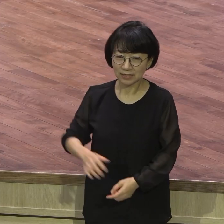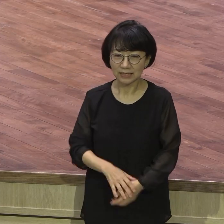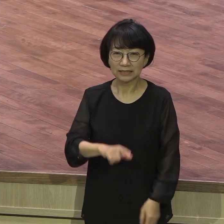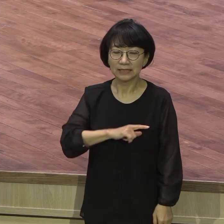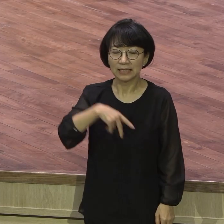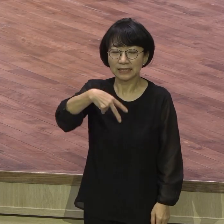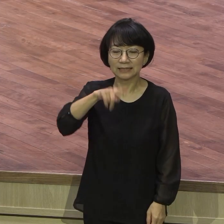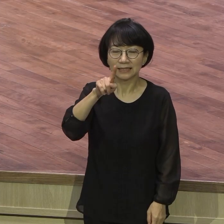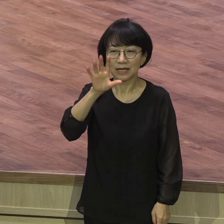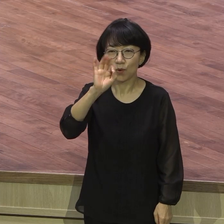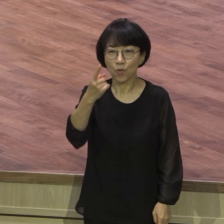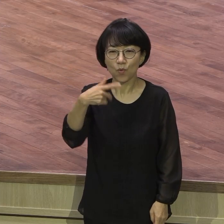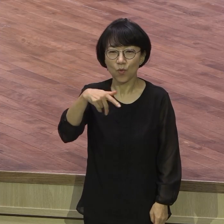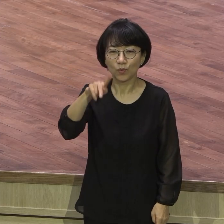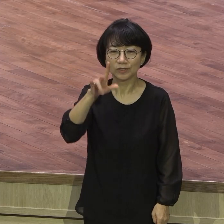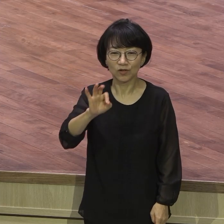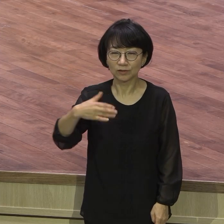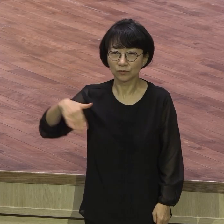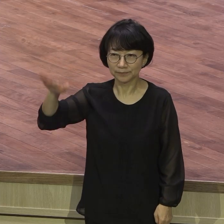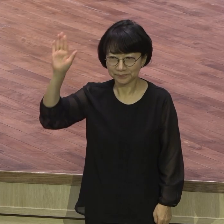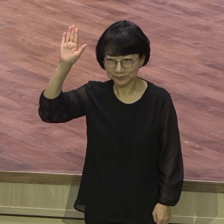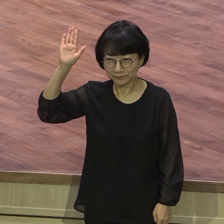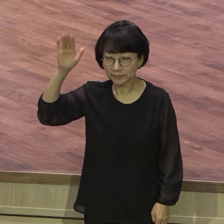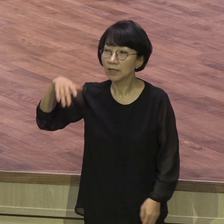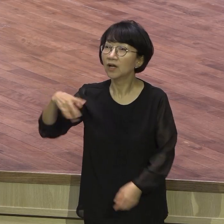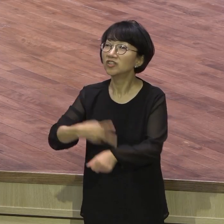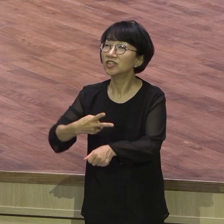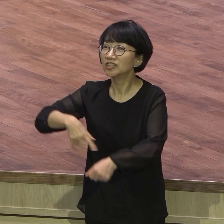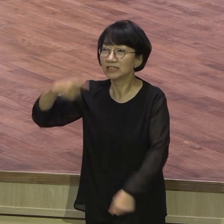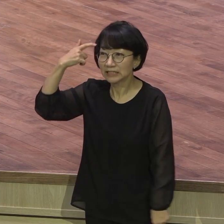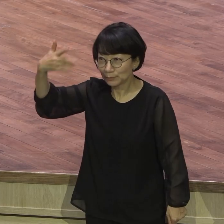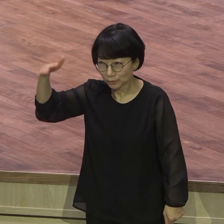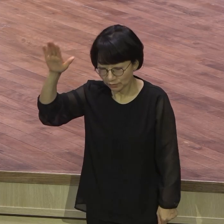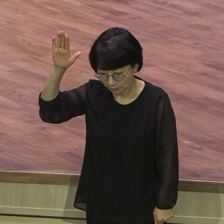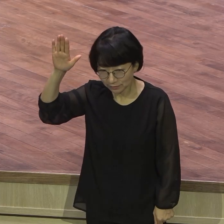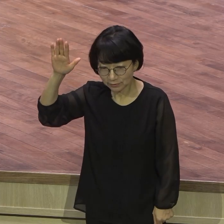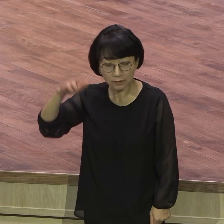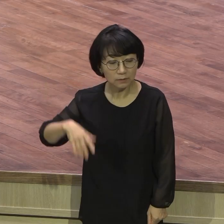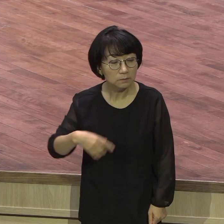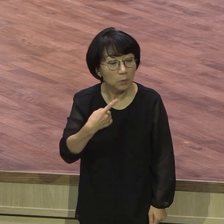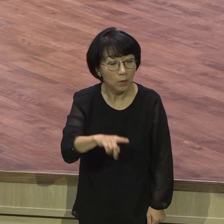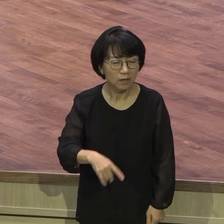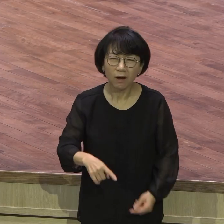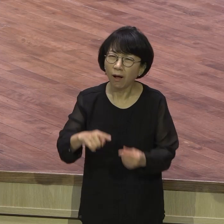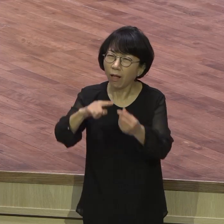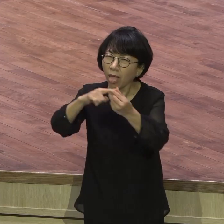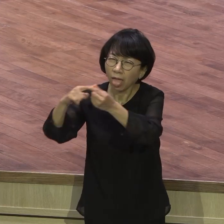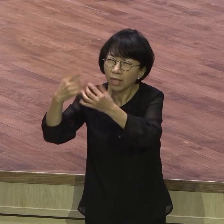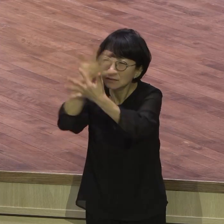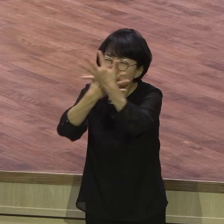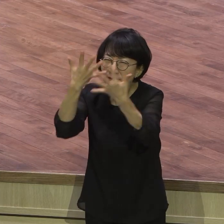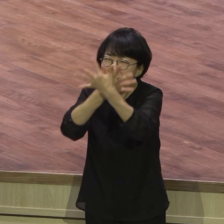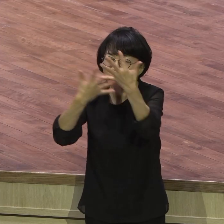들었어요 선생님 질문이 있습니다 선생님 뭐 뭔데 글씨가 잘 안 보입니다